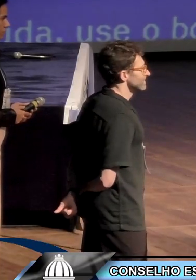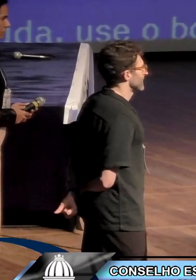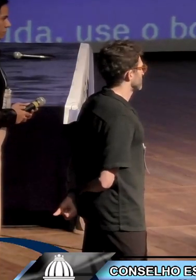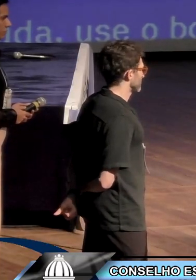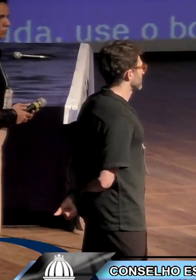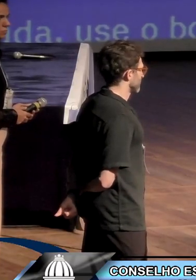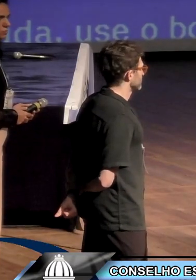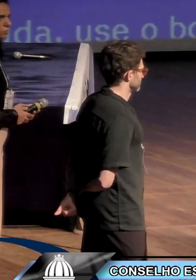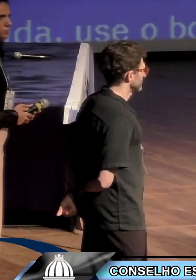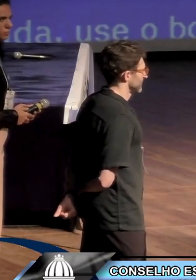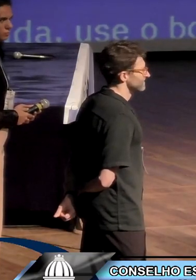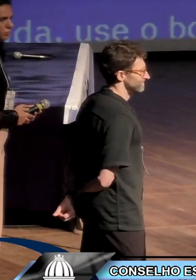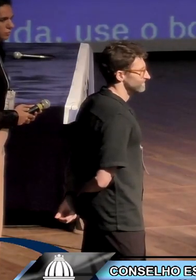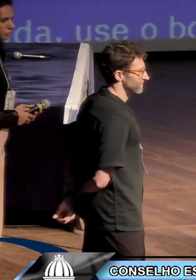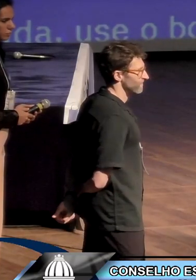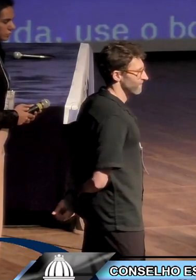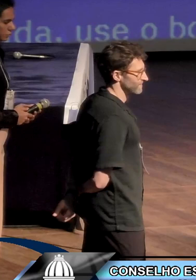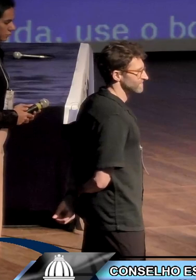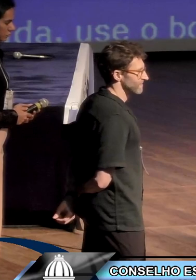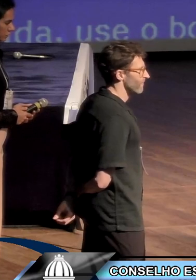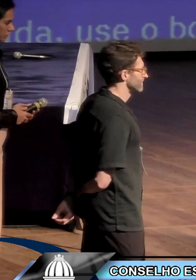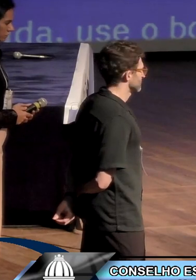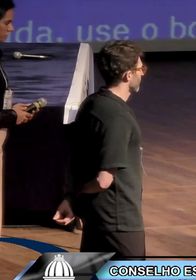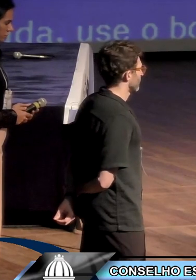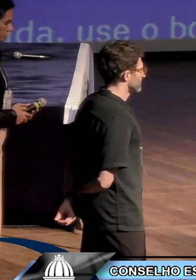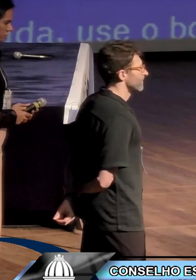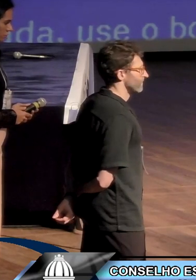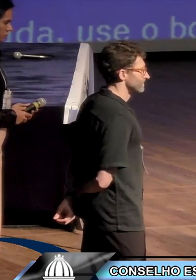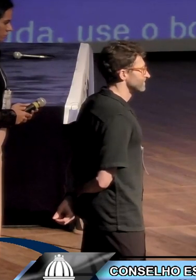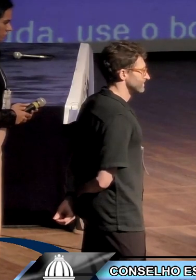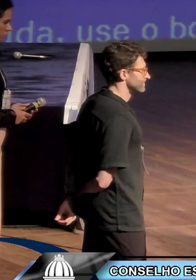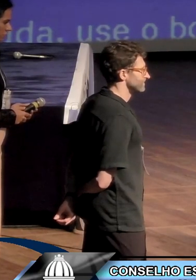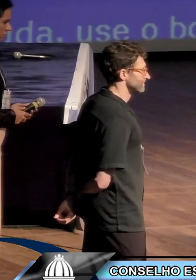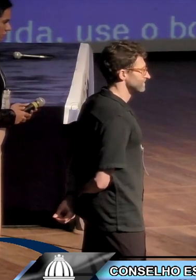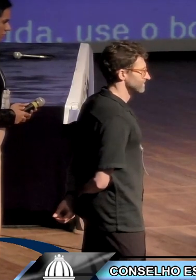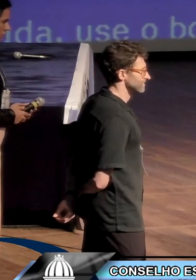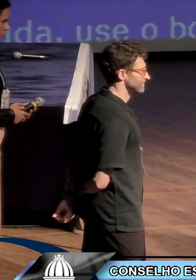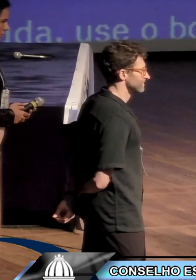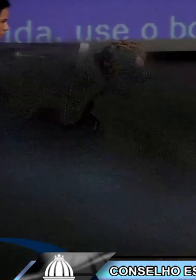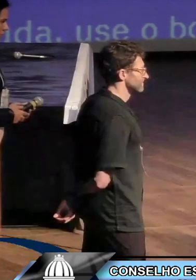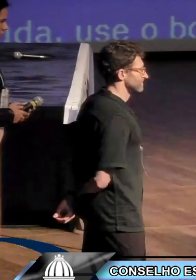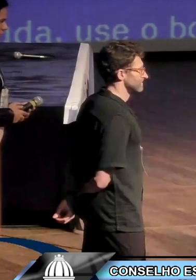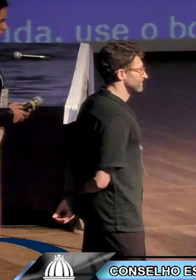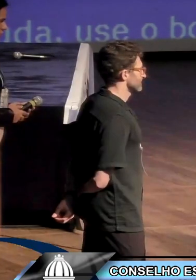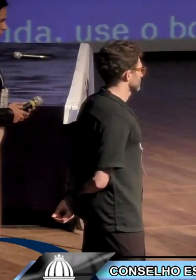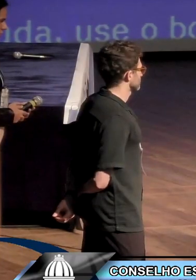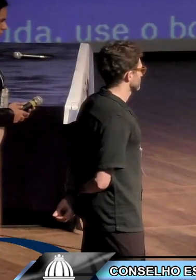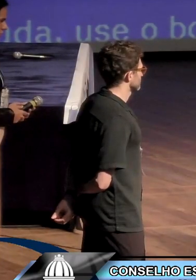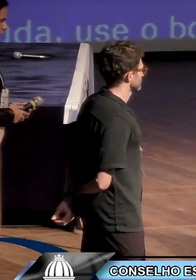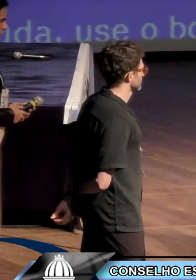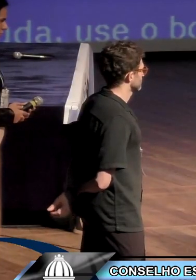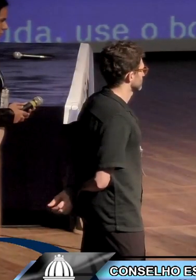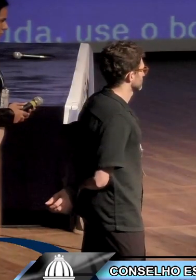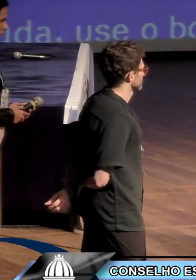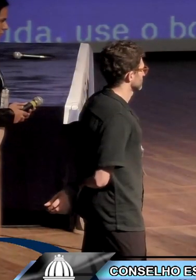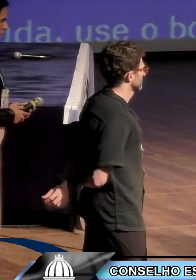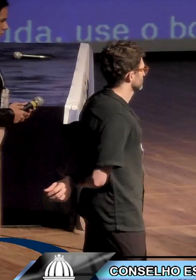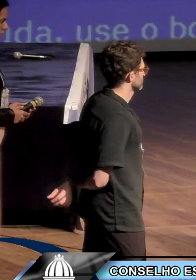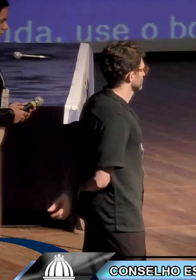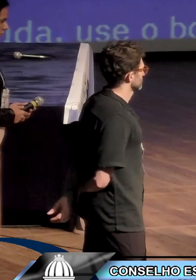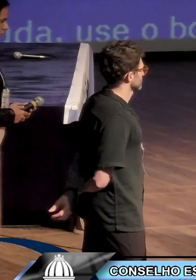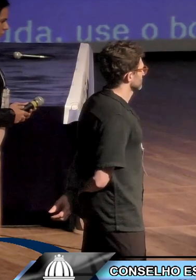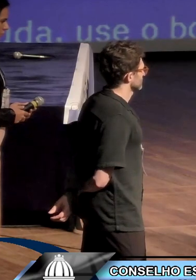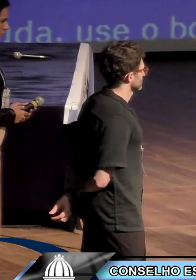seja individualizado e não seja identificada a criança mais solicitar a